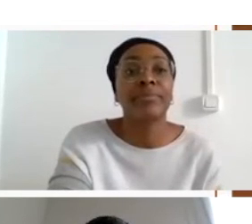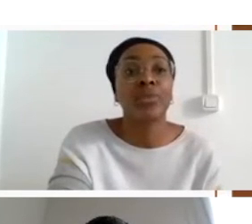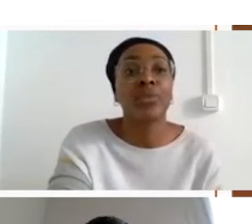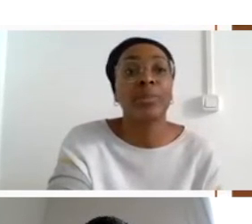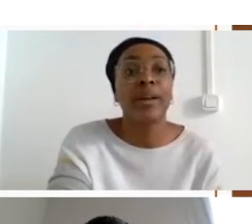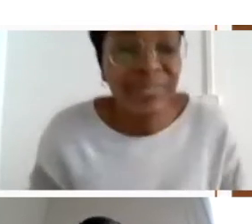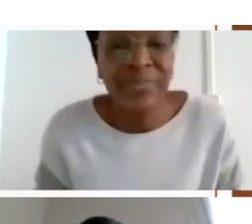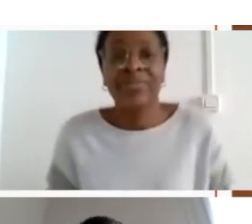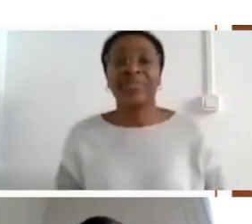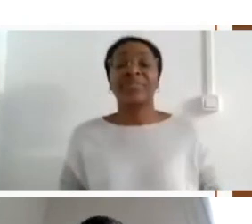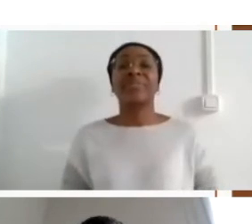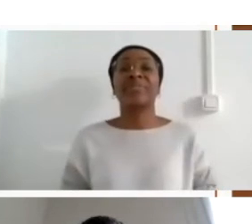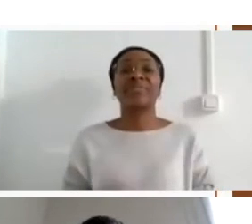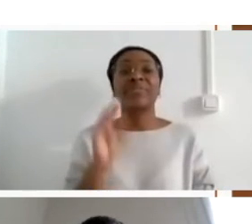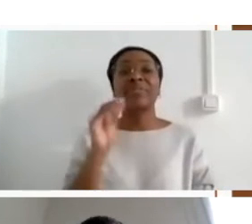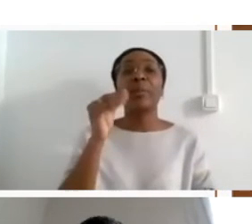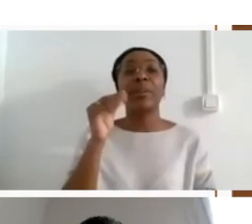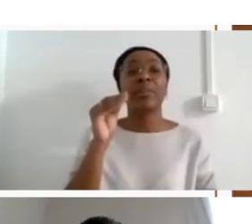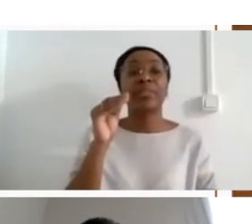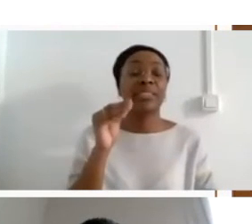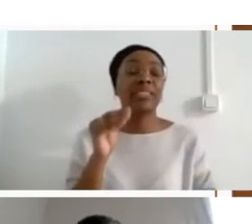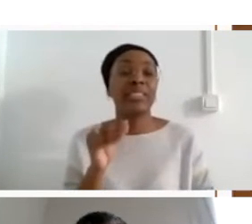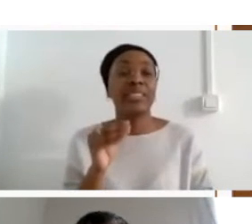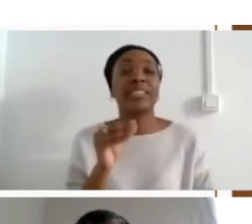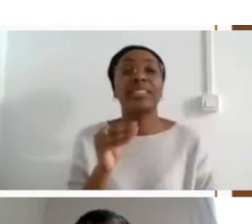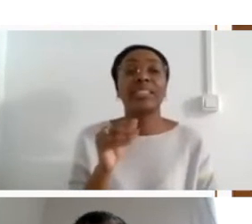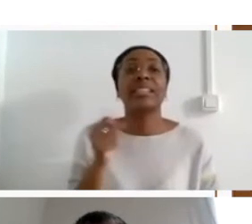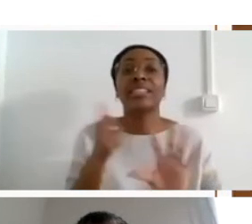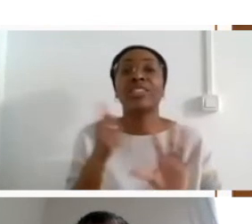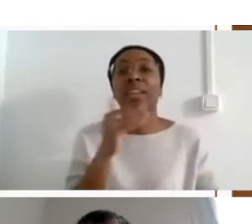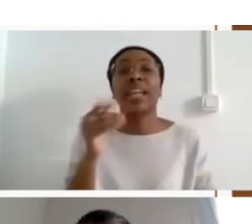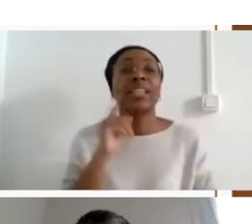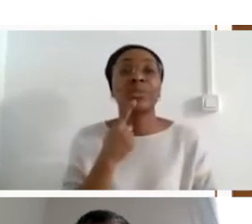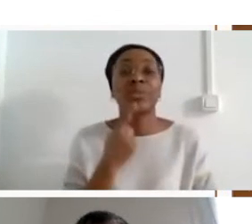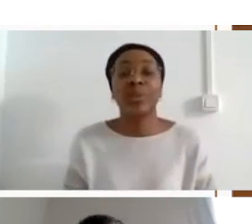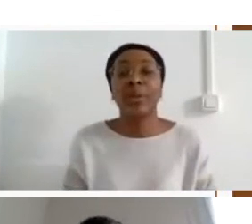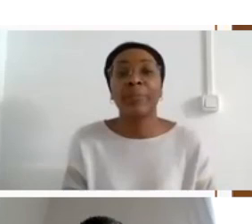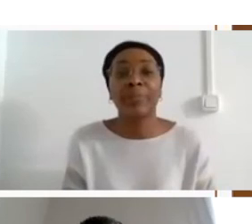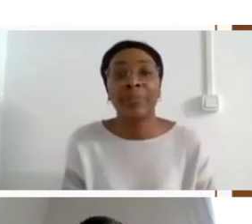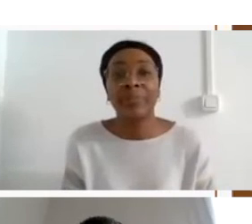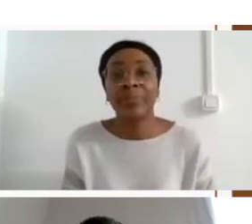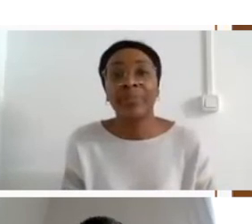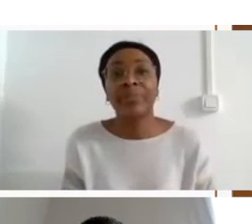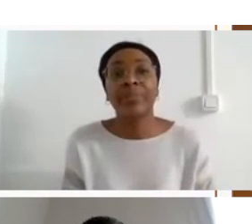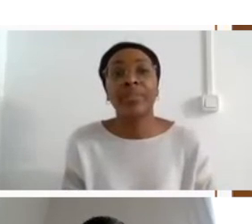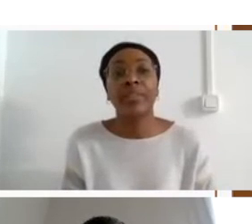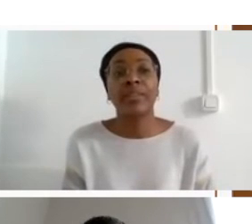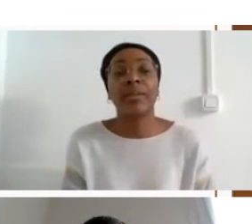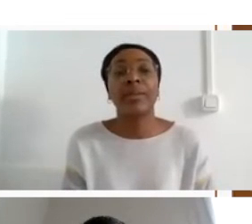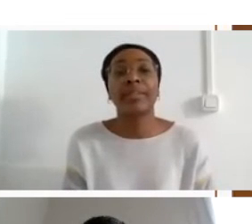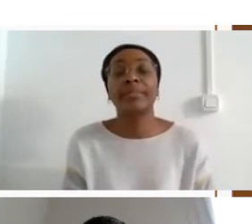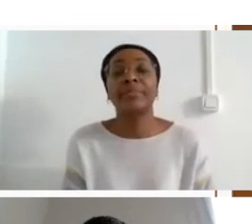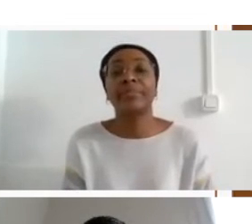ouais. On n'oublie pas. Donc mercredi 18h15. Donc il y a la réunion des